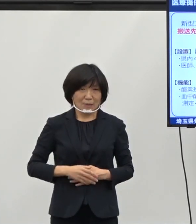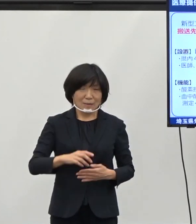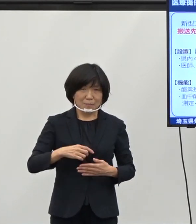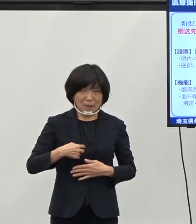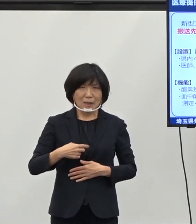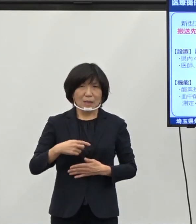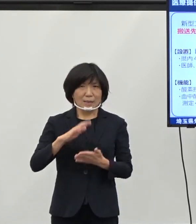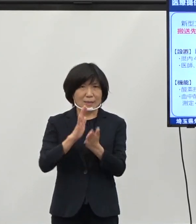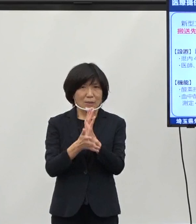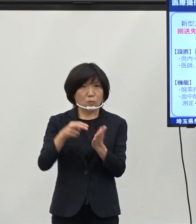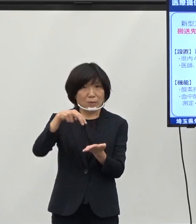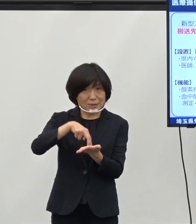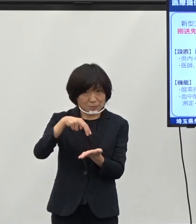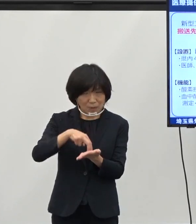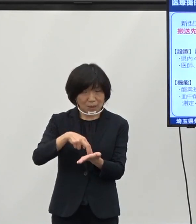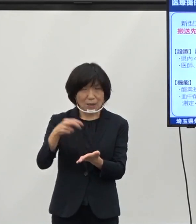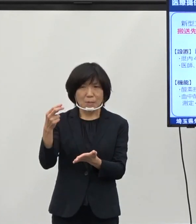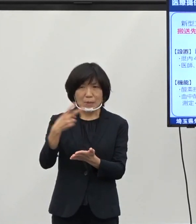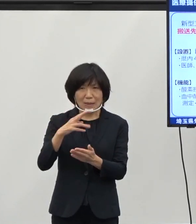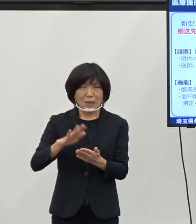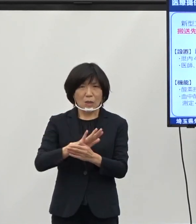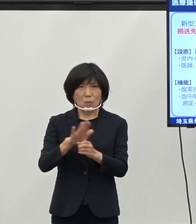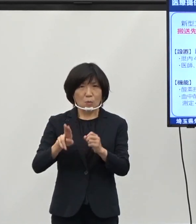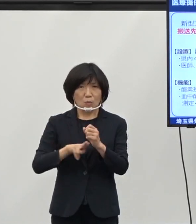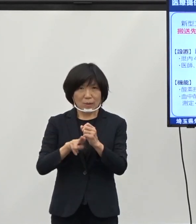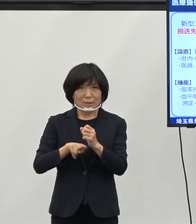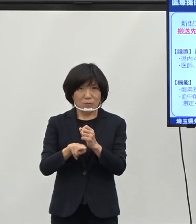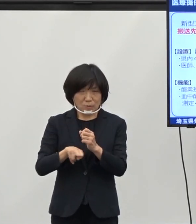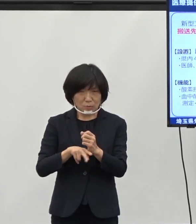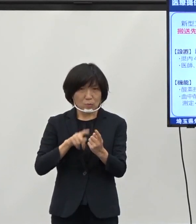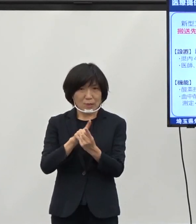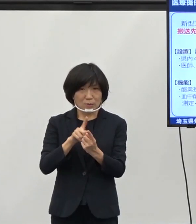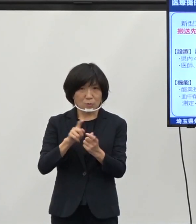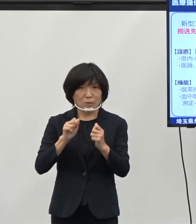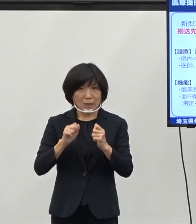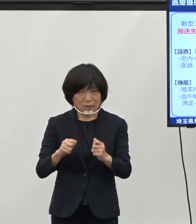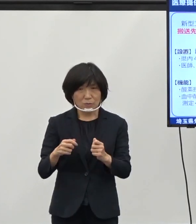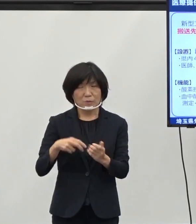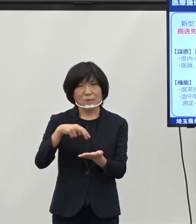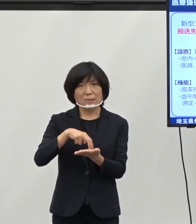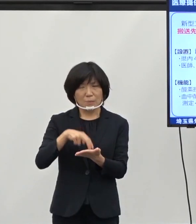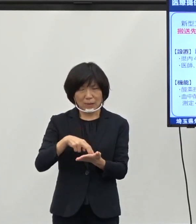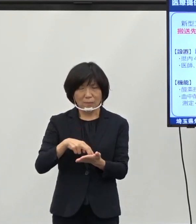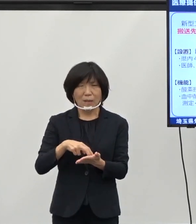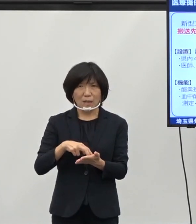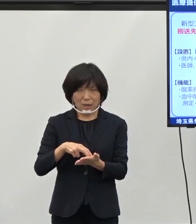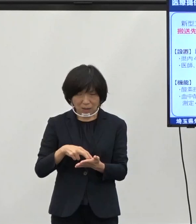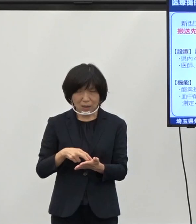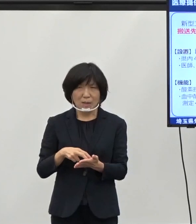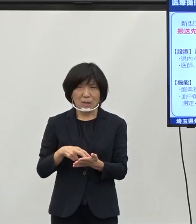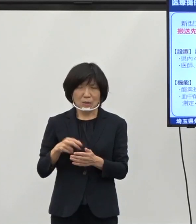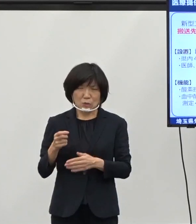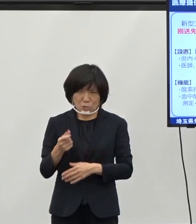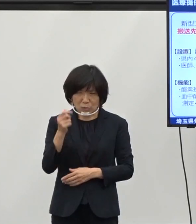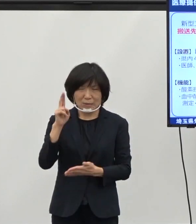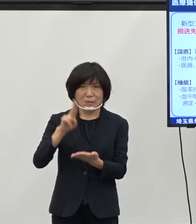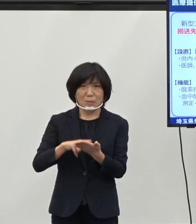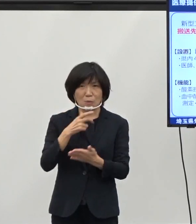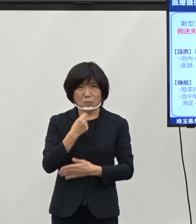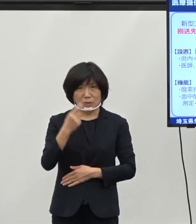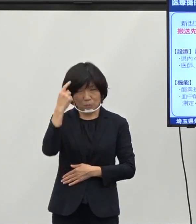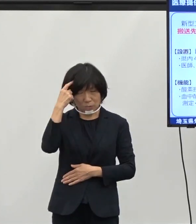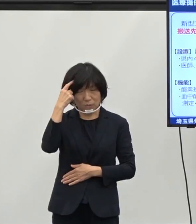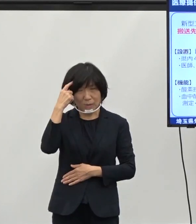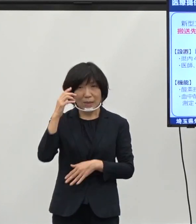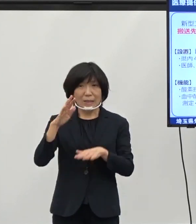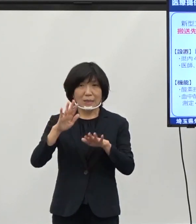場で、しかもそのコロナ対策を行っている立場で申し上げれば、可能な限り空白は少なくしてほしい、 今日も報